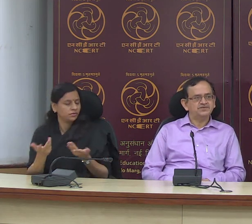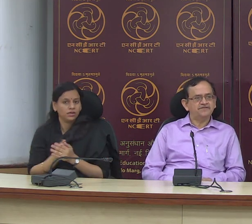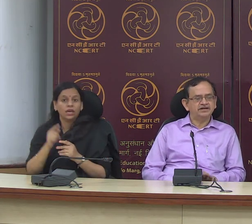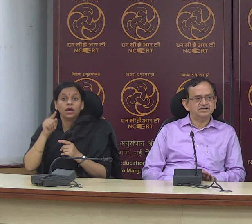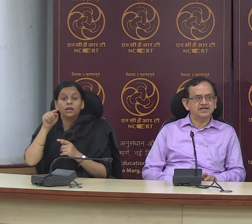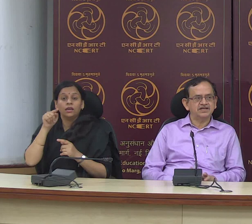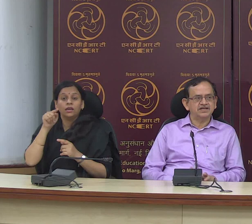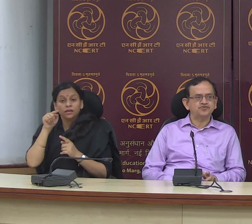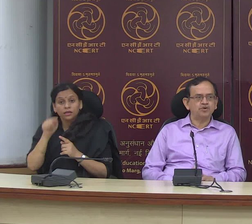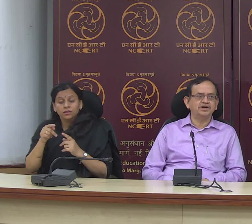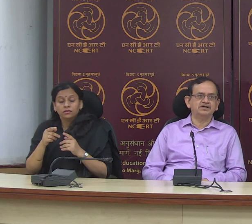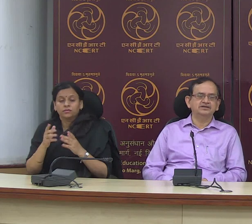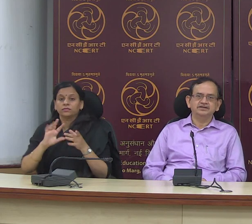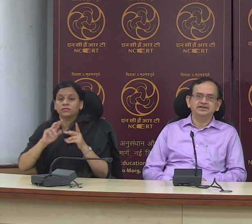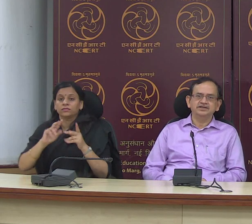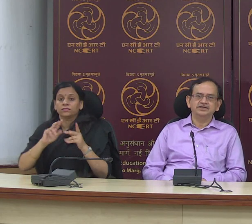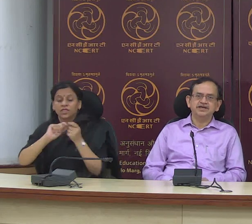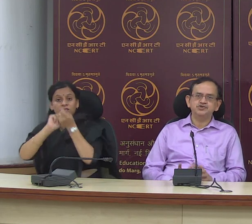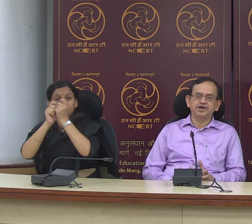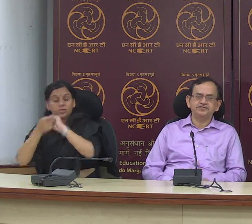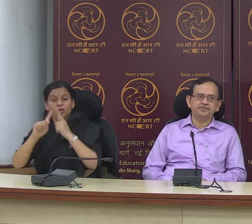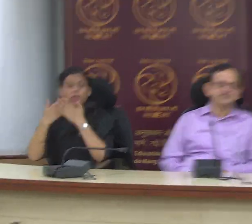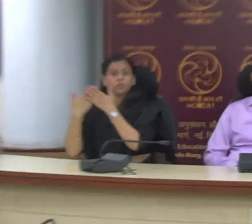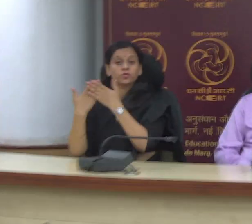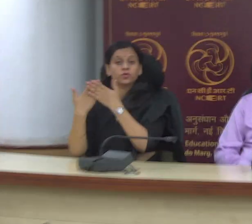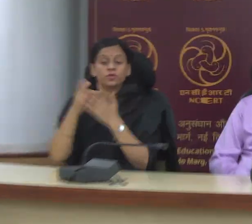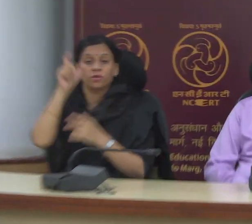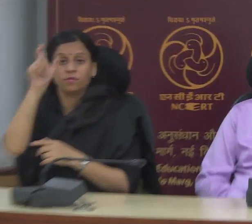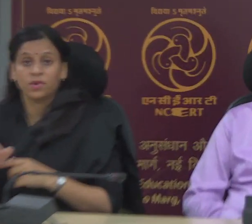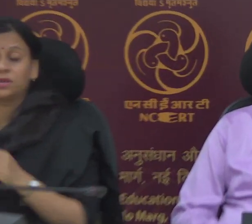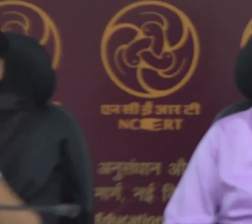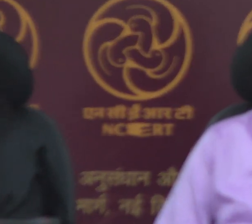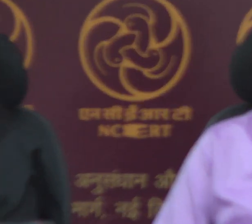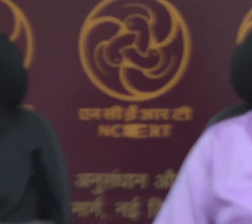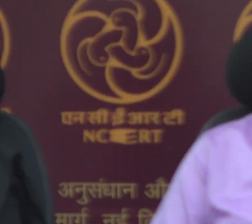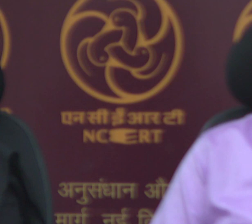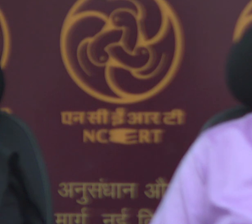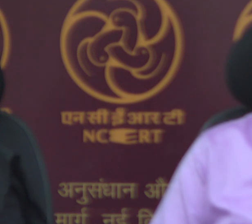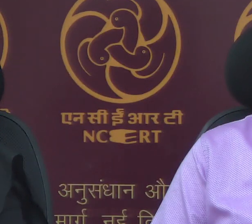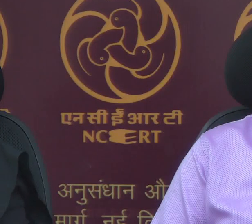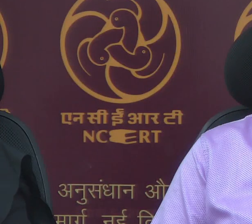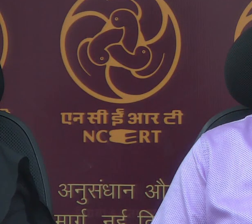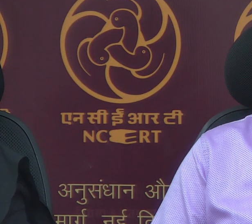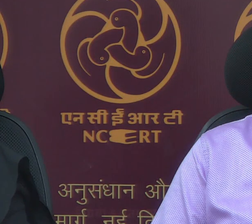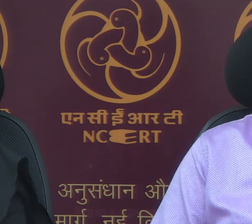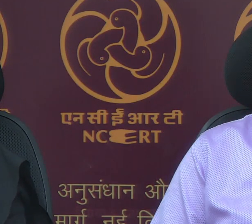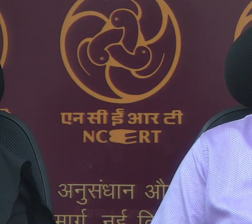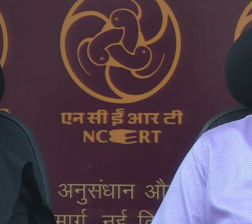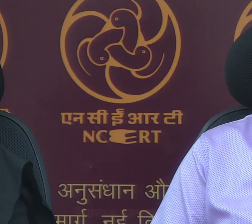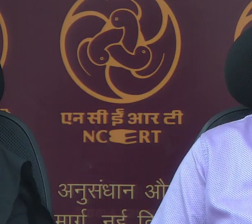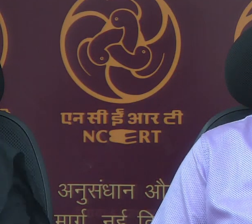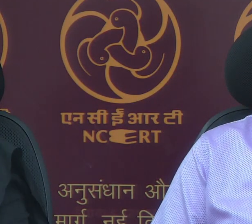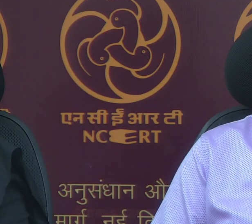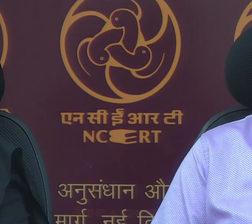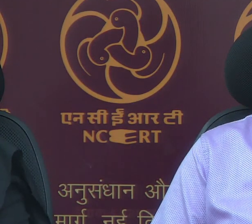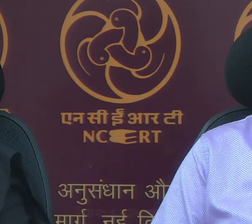This will in fact transform the education for persons with hearing and speech impairment. Up till now, persons with